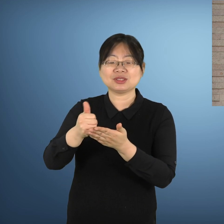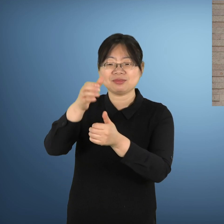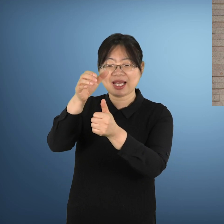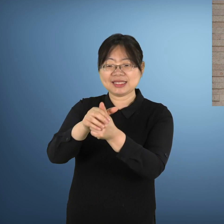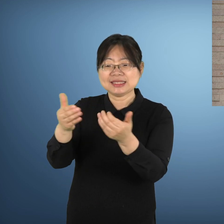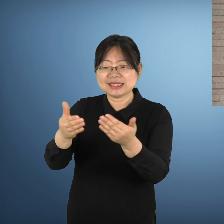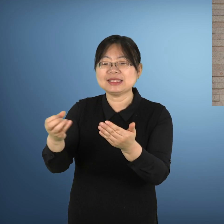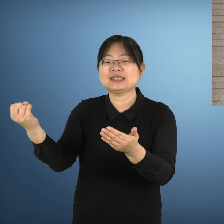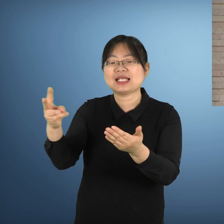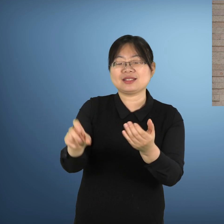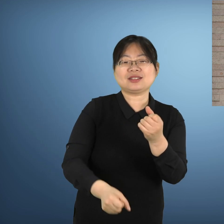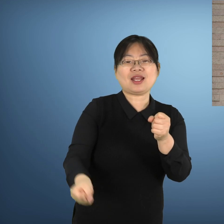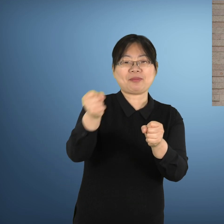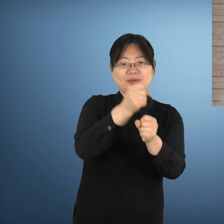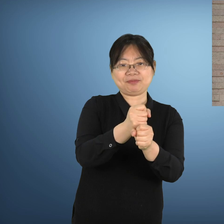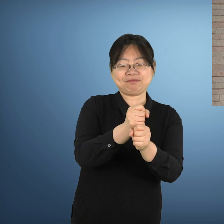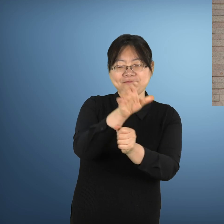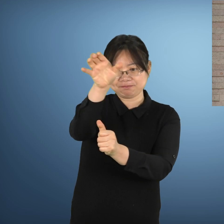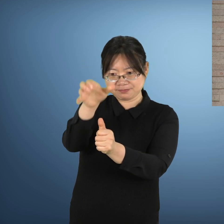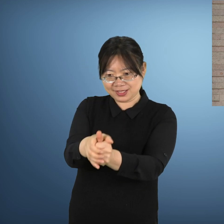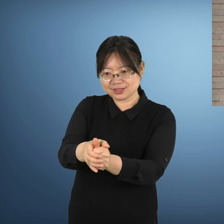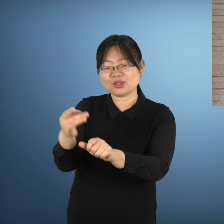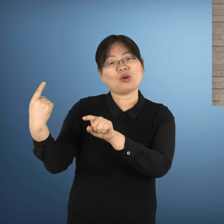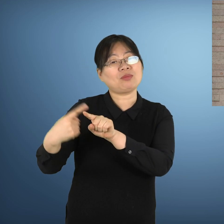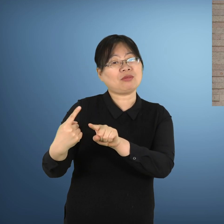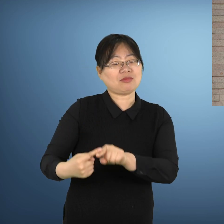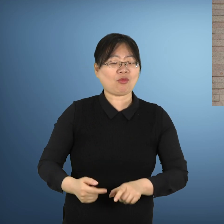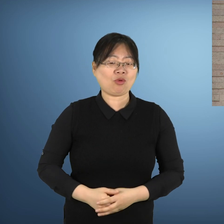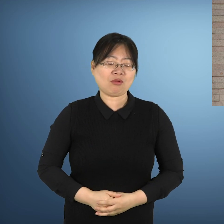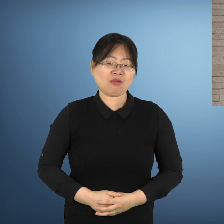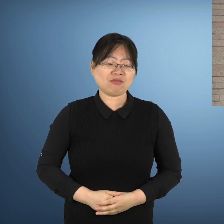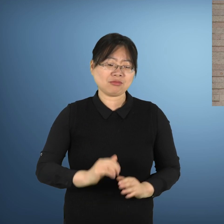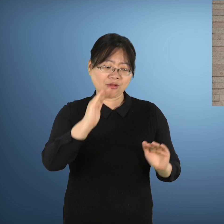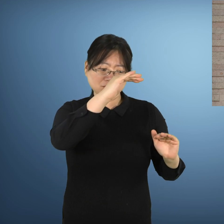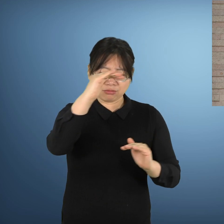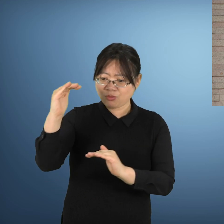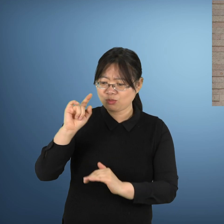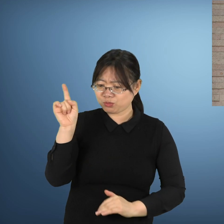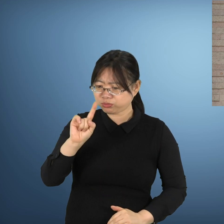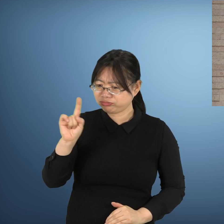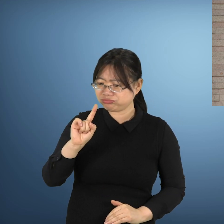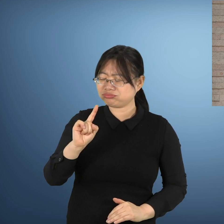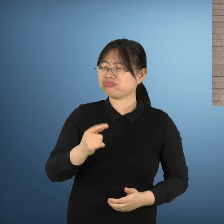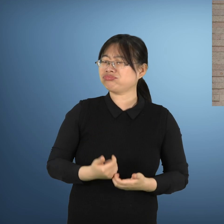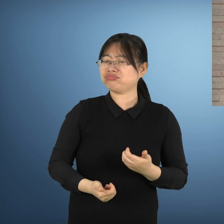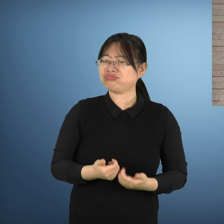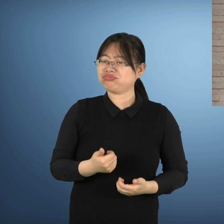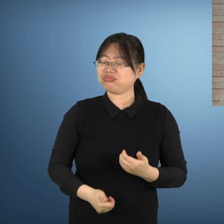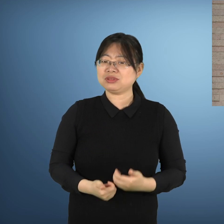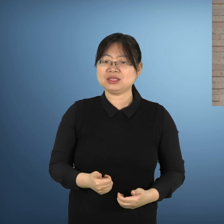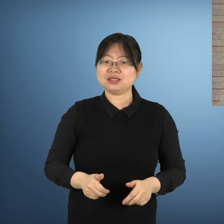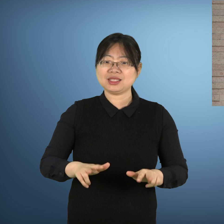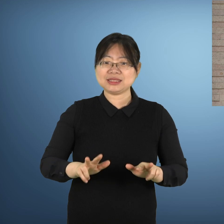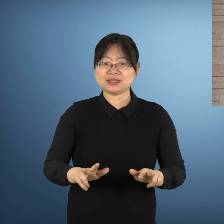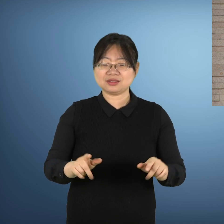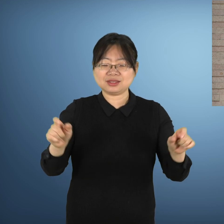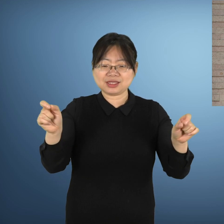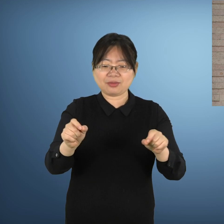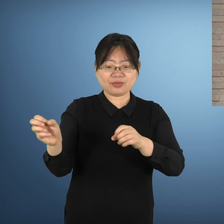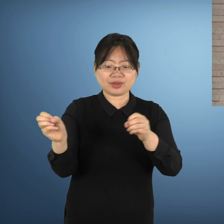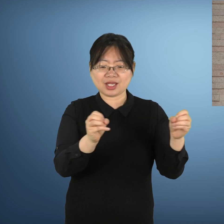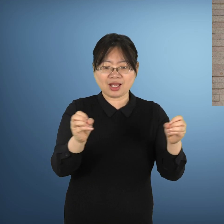회복하셔서 맡기는 거예요. 이게 뭐냐 이 말이에요. 여기에서 우리는 이 짤막한 대화